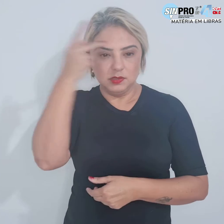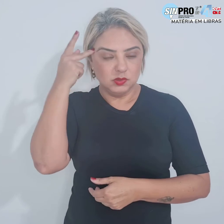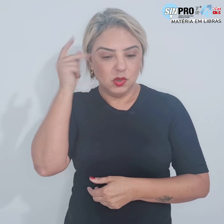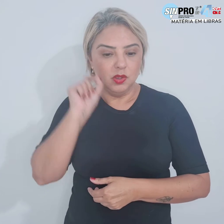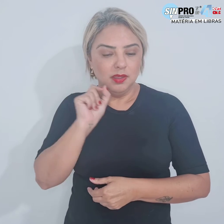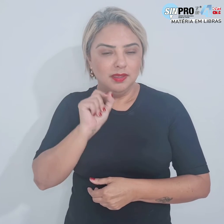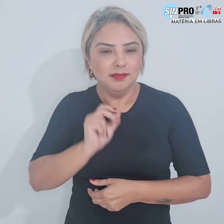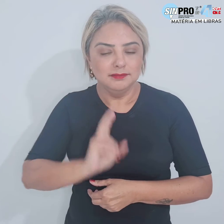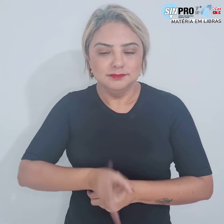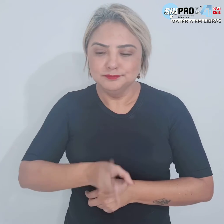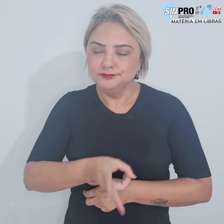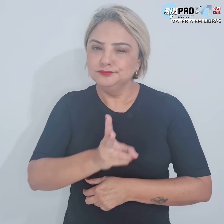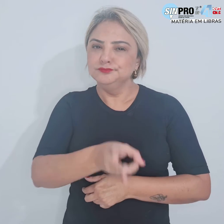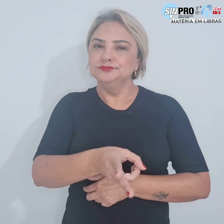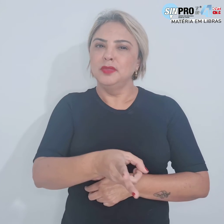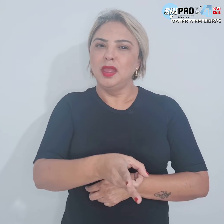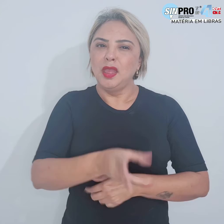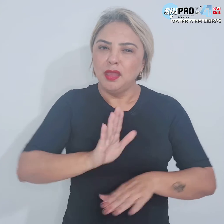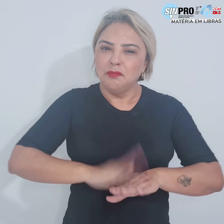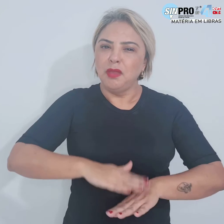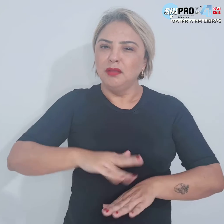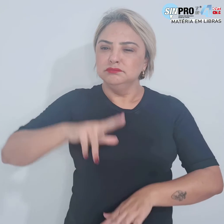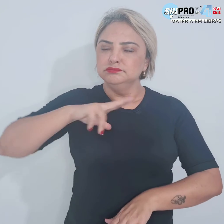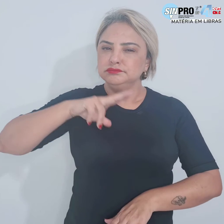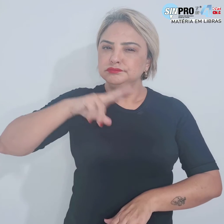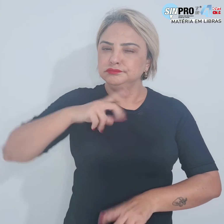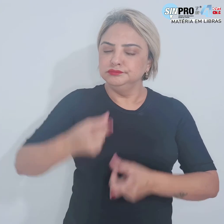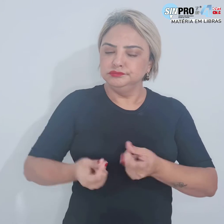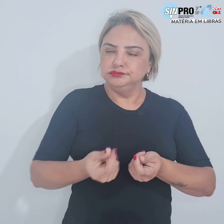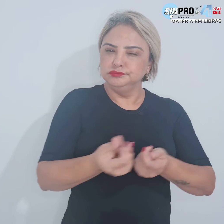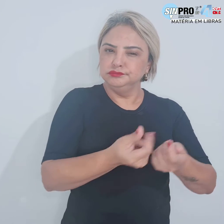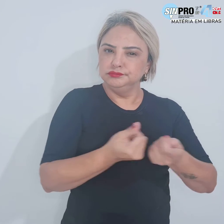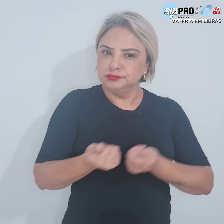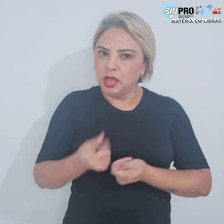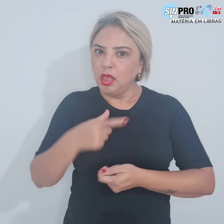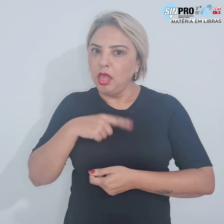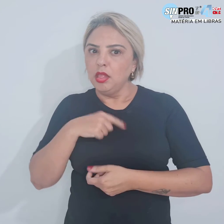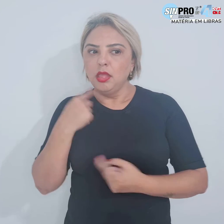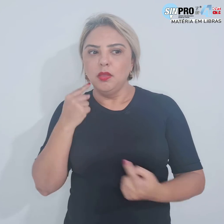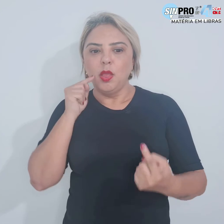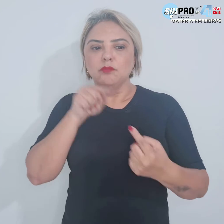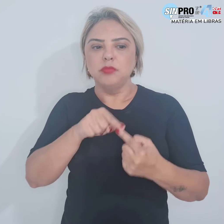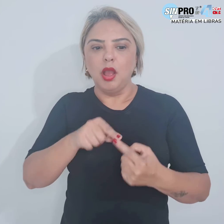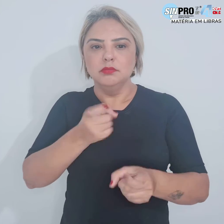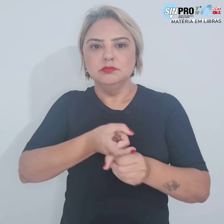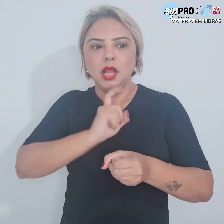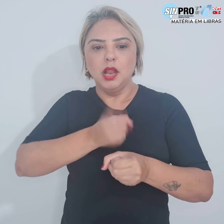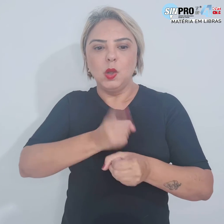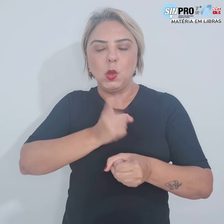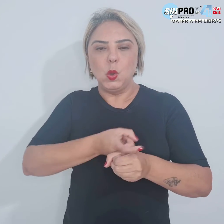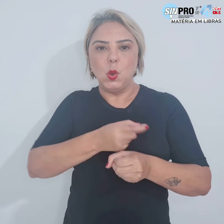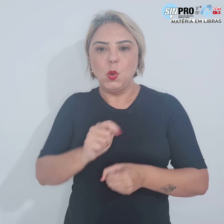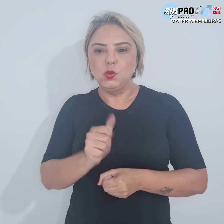cada vez mais privatizado por alguns e tem se tornado objeto lucro de uns poucos e